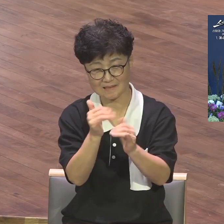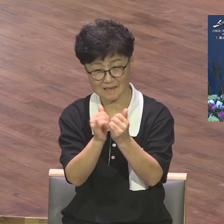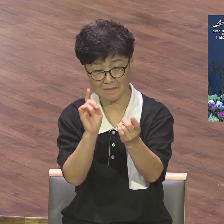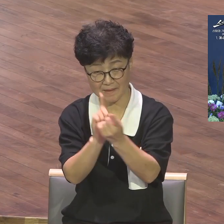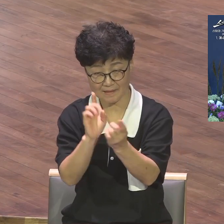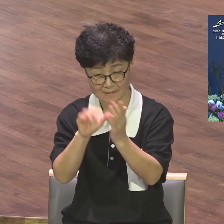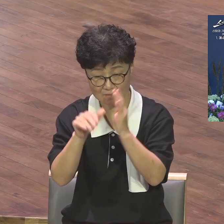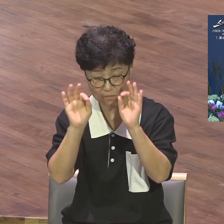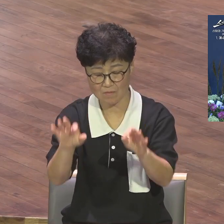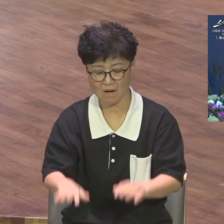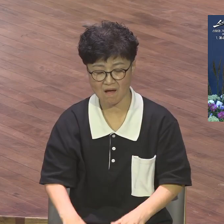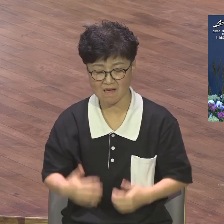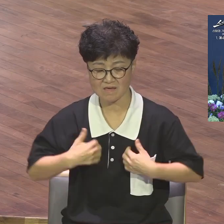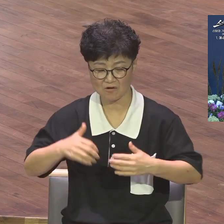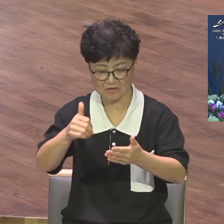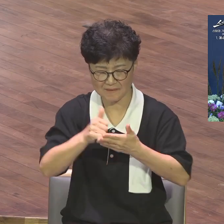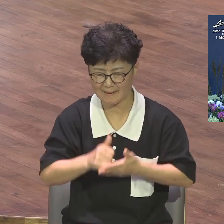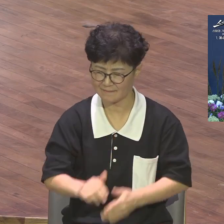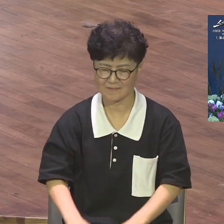할게요.